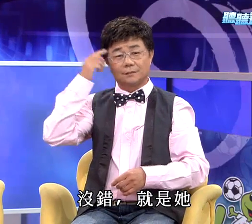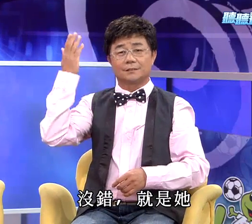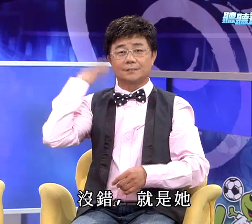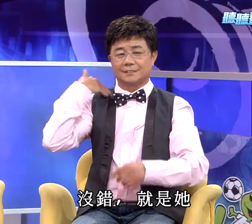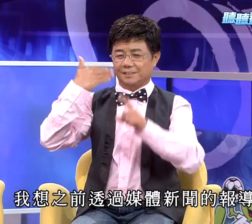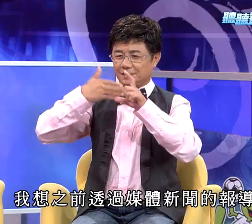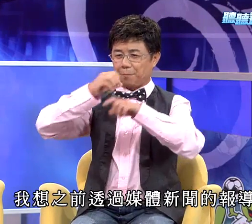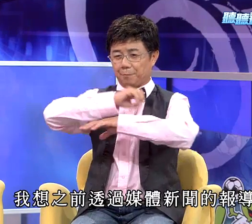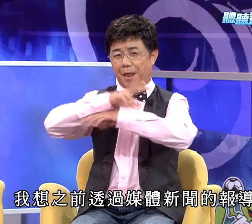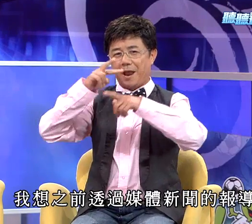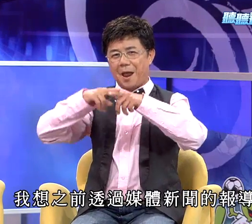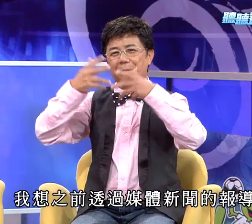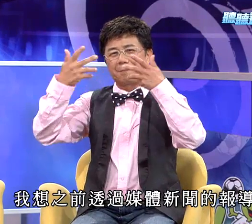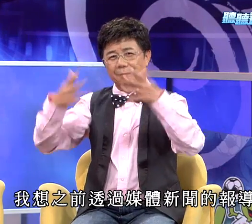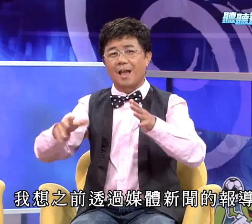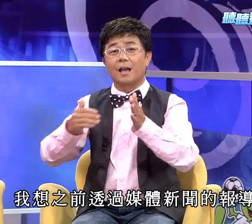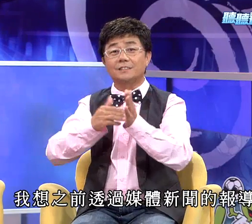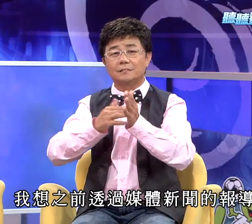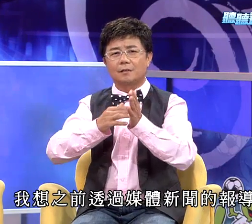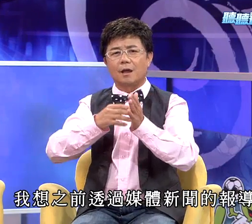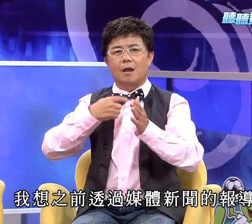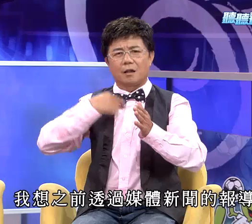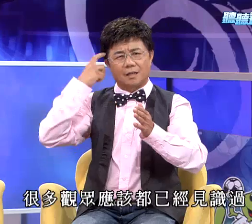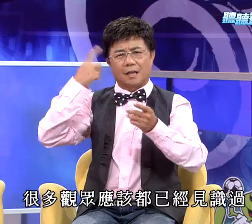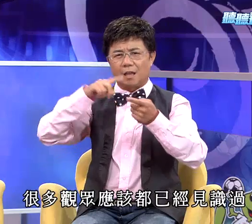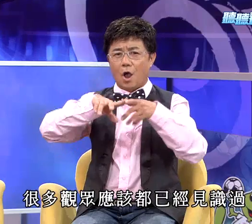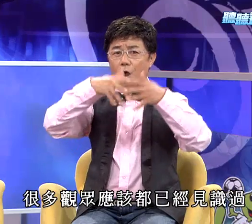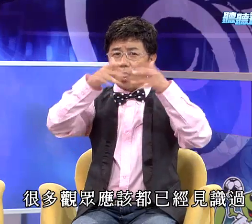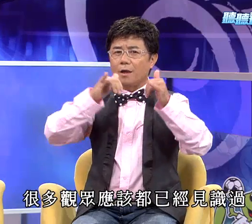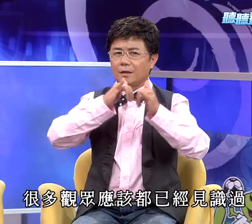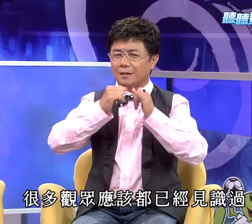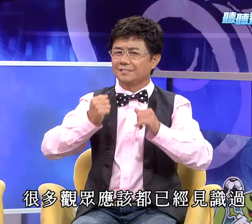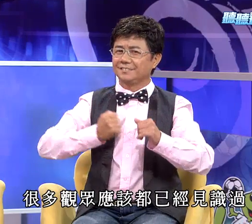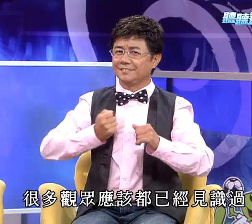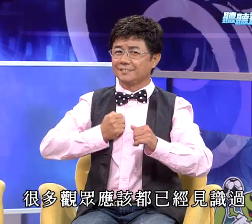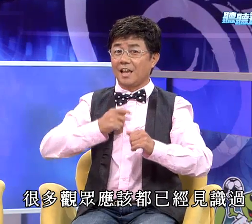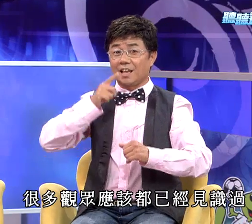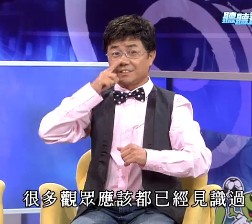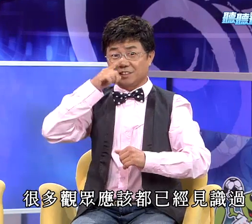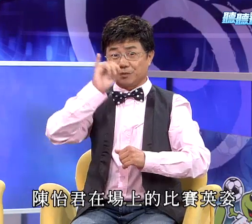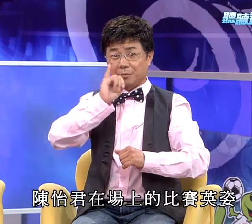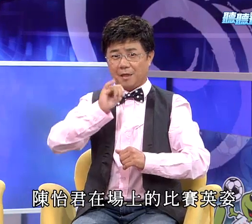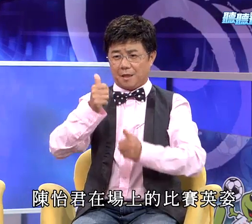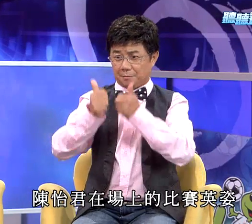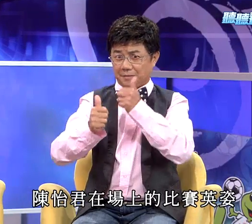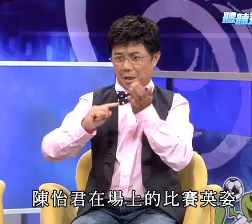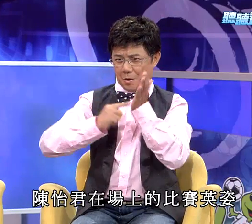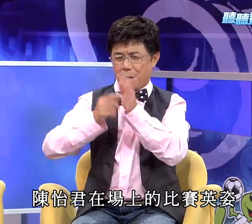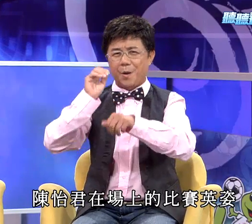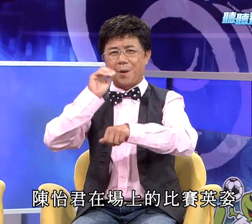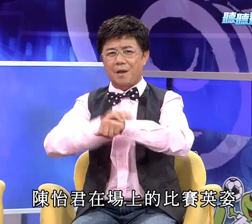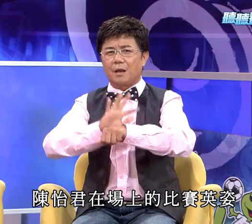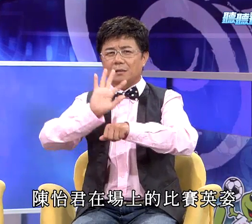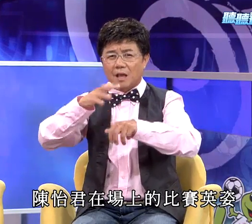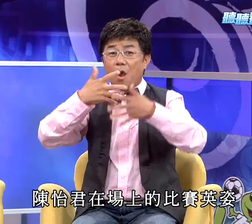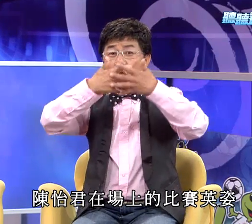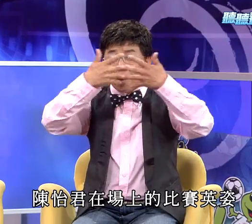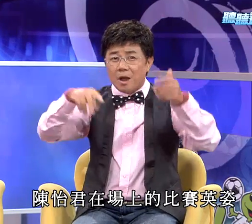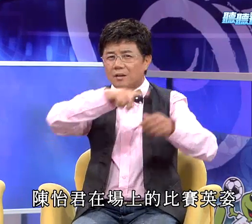我想之前透过媒体新闻的报道，很多观众应该都已经见识过陈怡君在场上的比赛英姿。不过